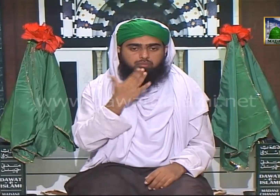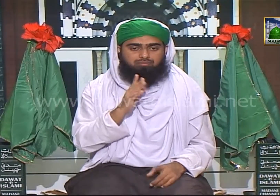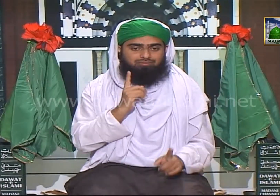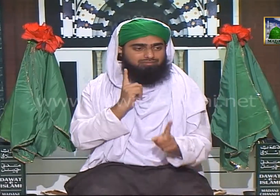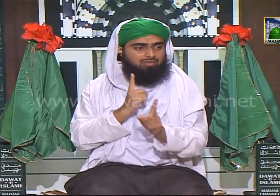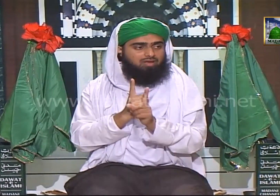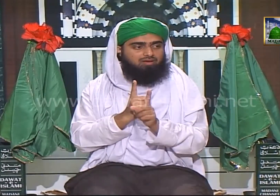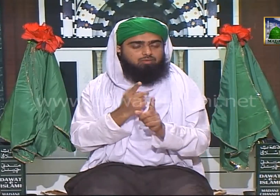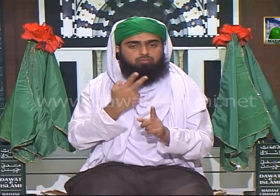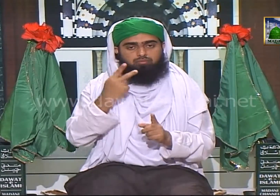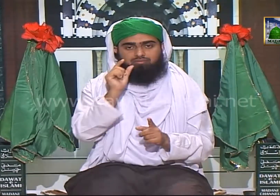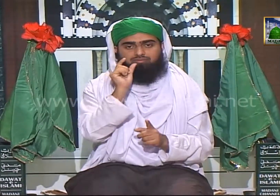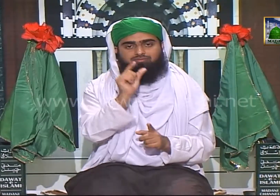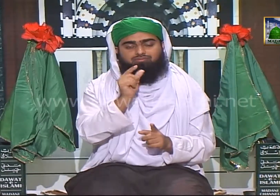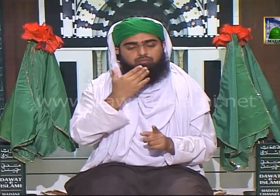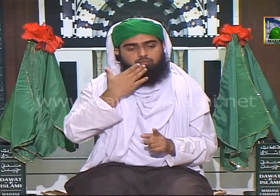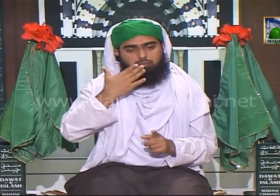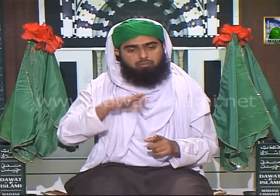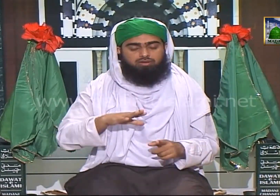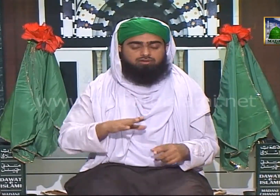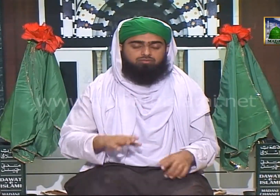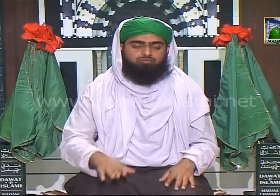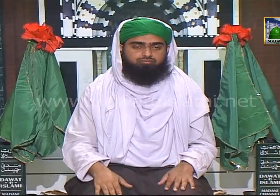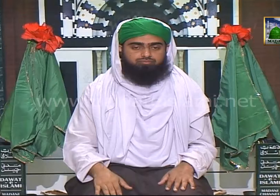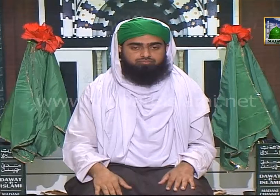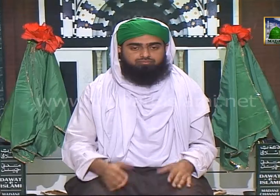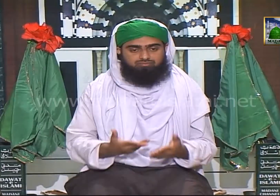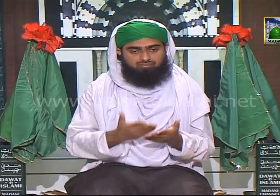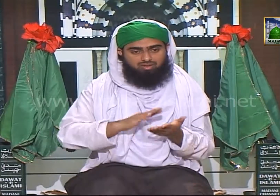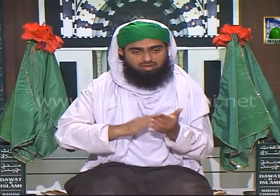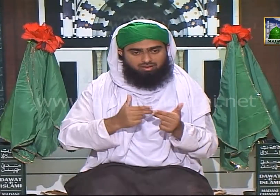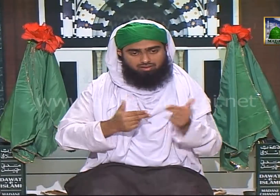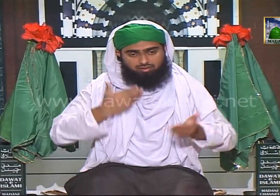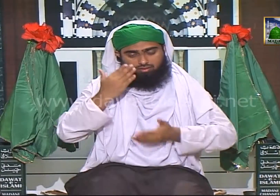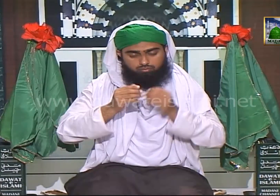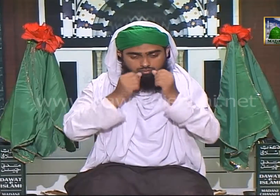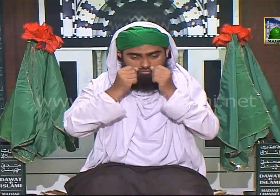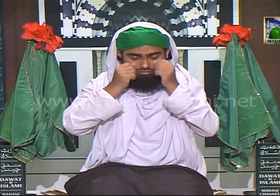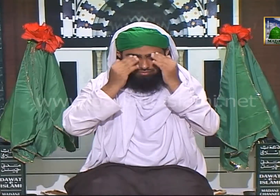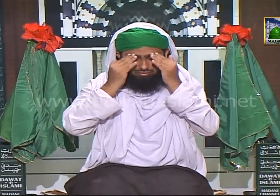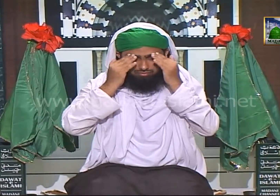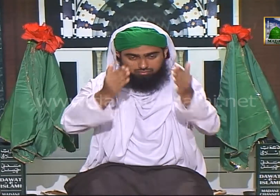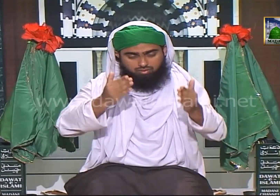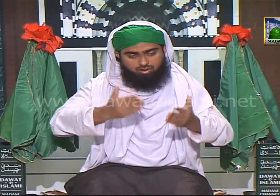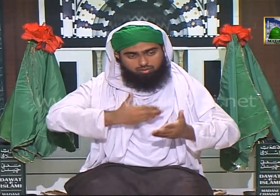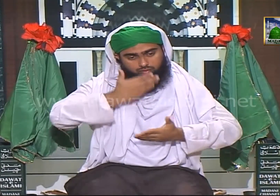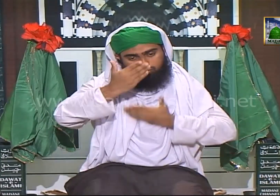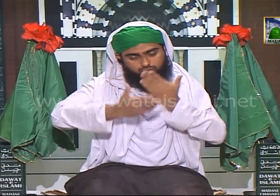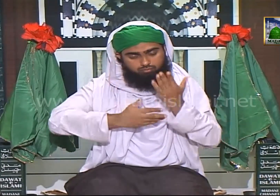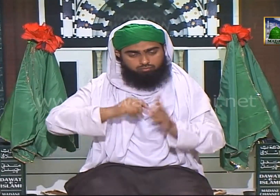کا ترجمہ بالکل لفظی ترجمہ یہی ہے، سلام ہو یا نبی آپ پر۔ کاف خطاب کا ہے، سلام ہو جیسے